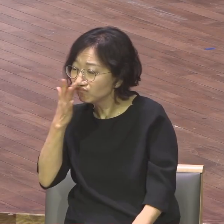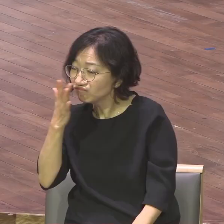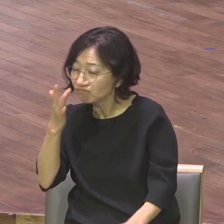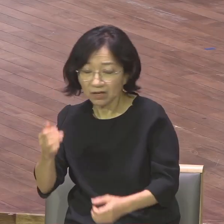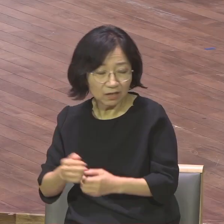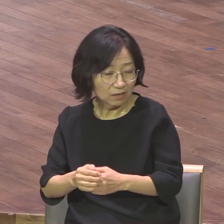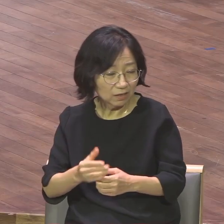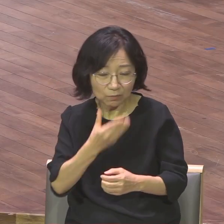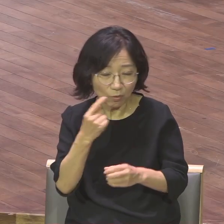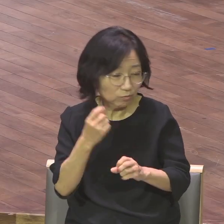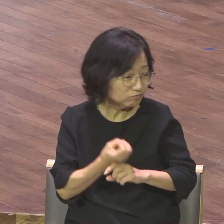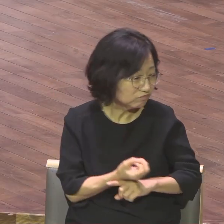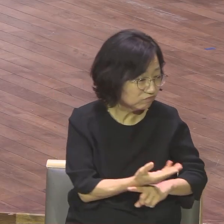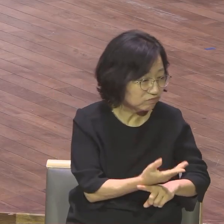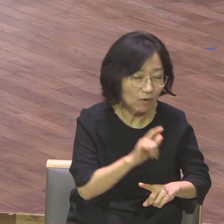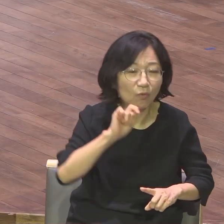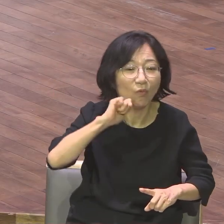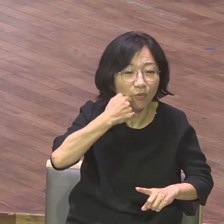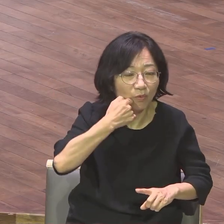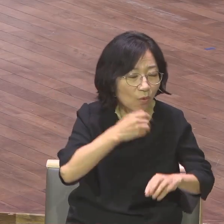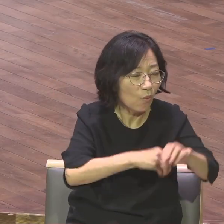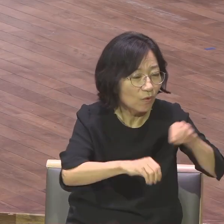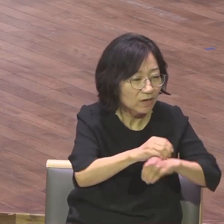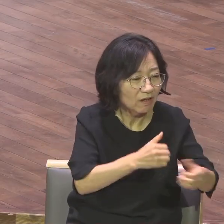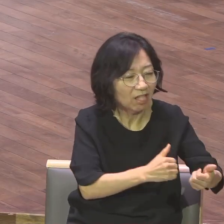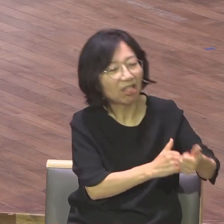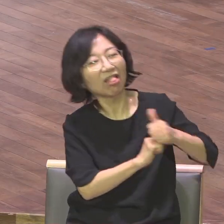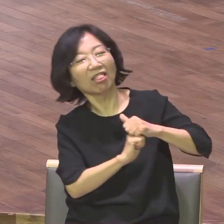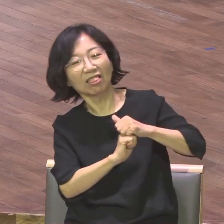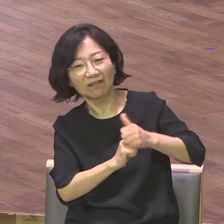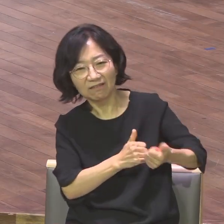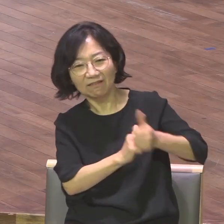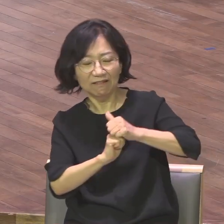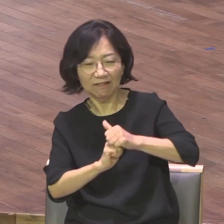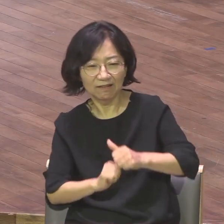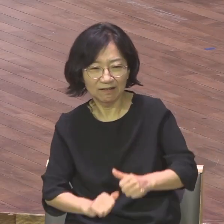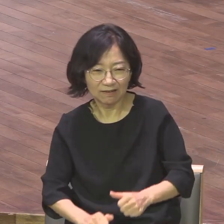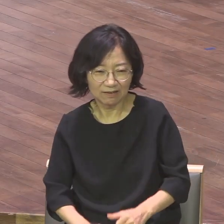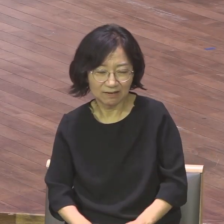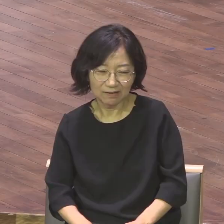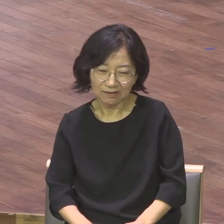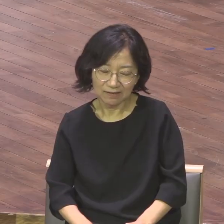나가서 일주일 내내 영향 받지요. 세상 영향 다 받지요.